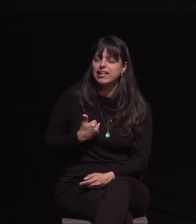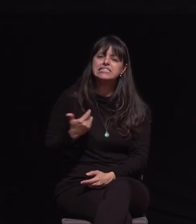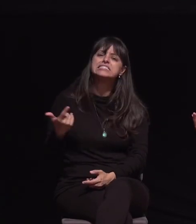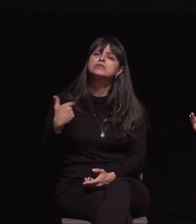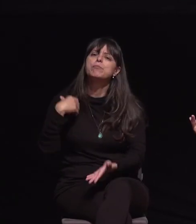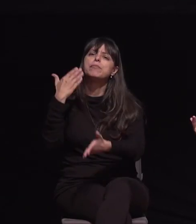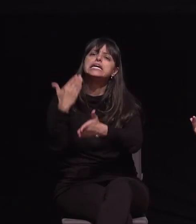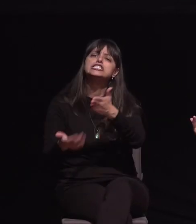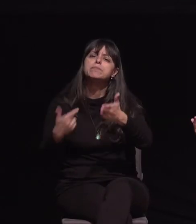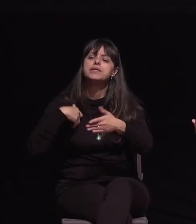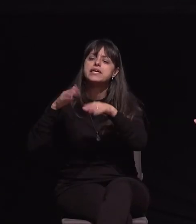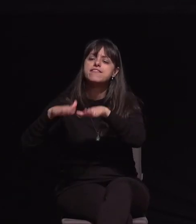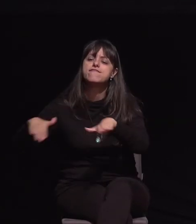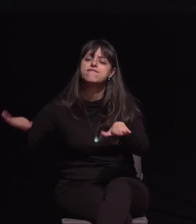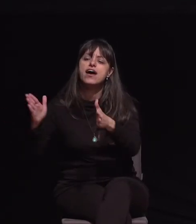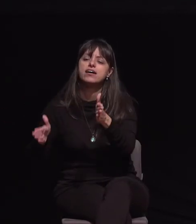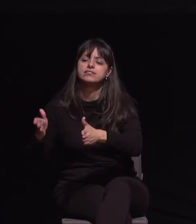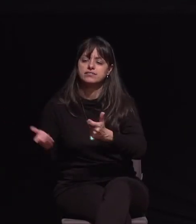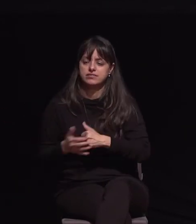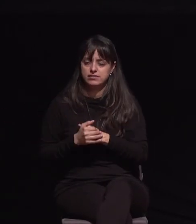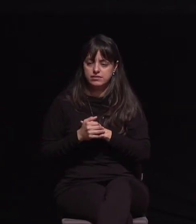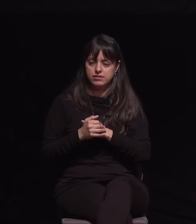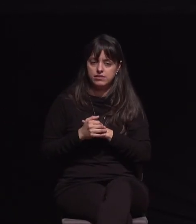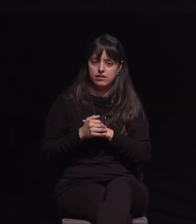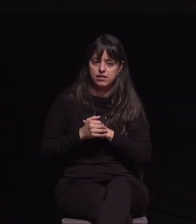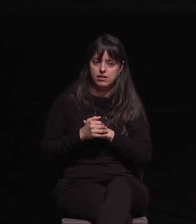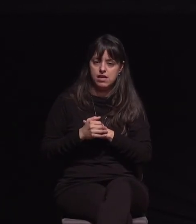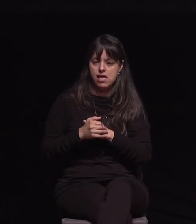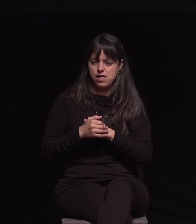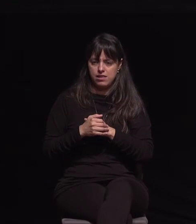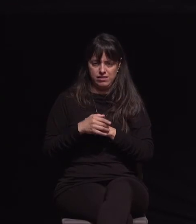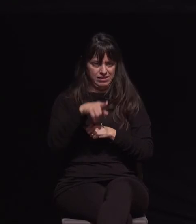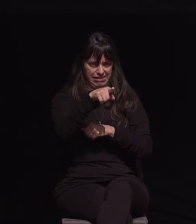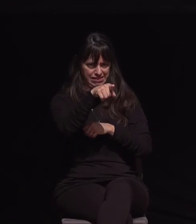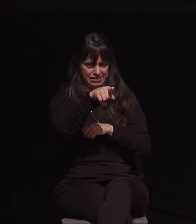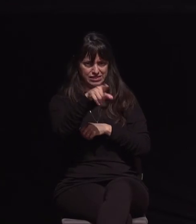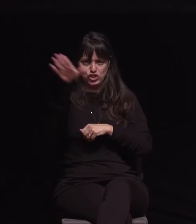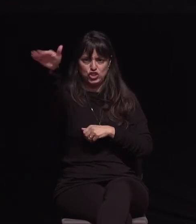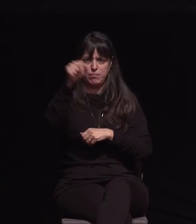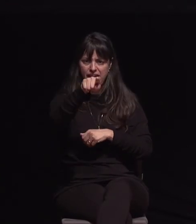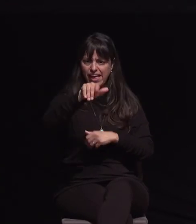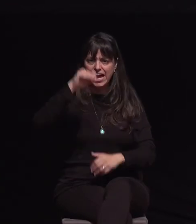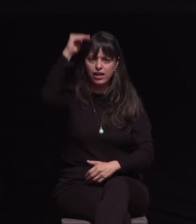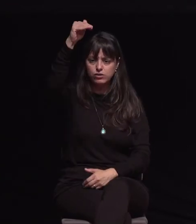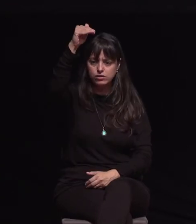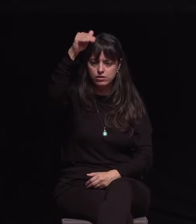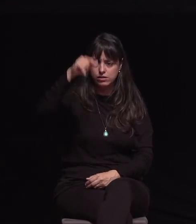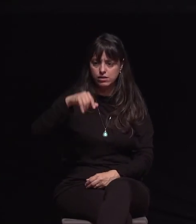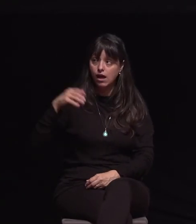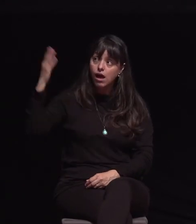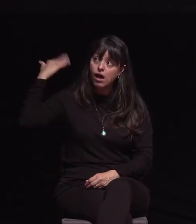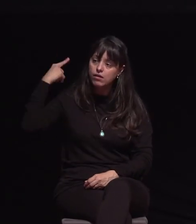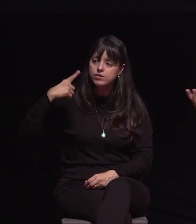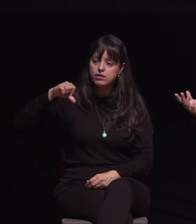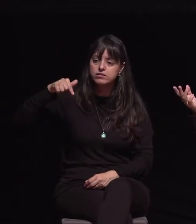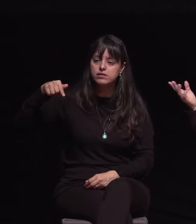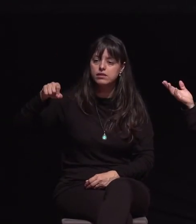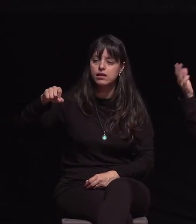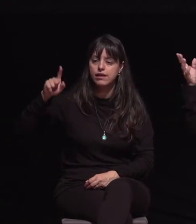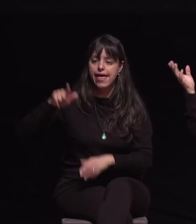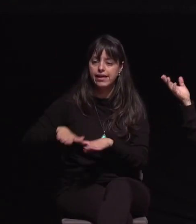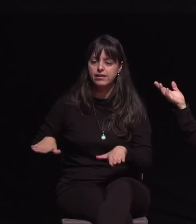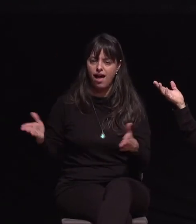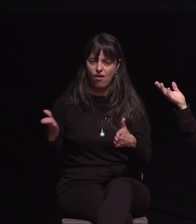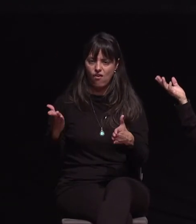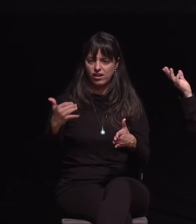e as crianças não vão ser ouvidas? Aí todo mundo, não, criança, não é mais criança. Criança era em 1970, agora são